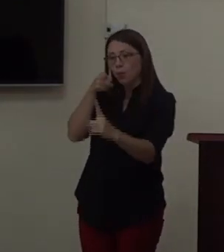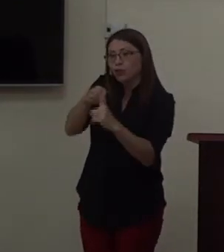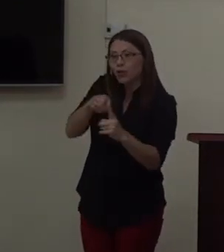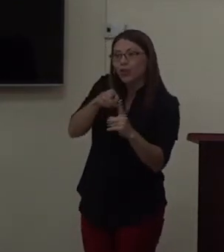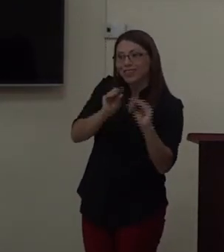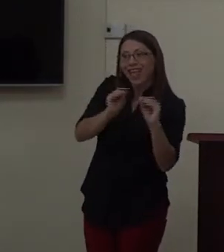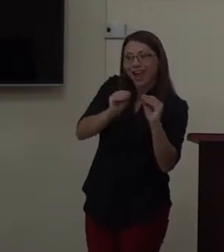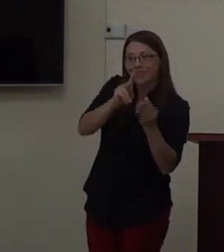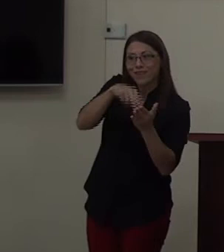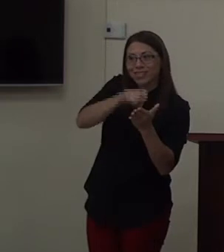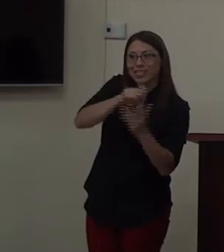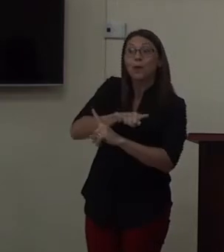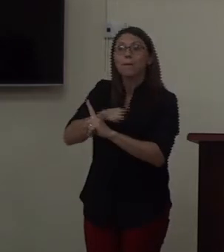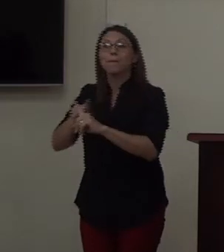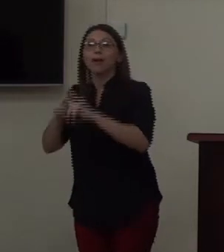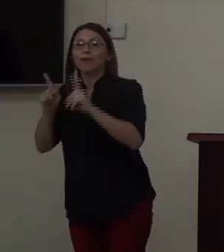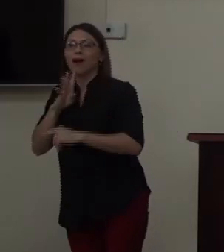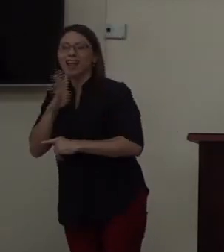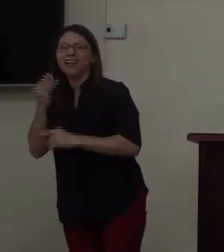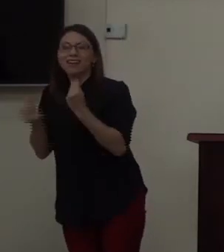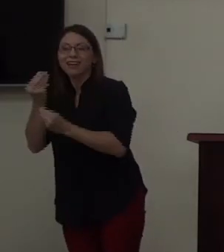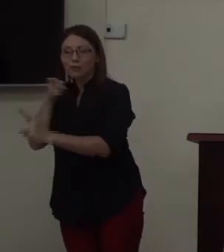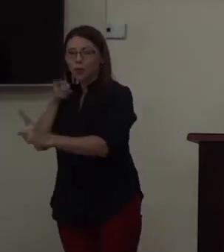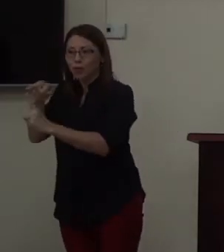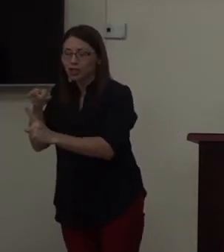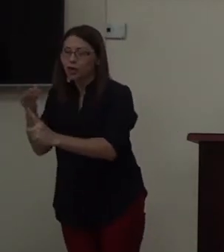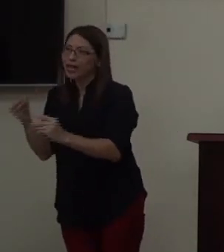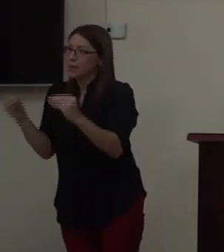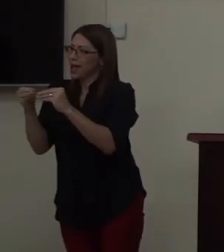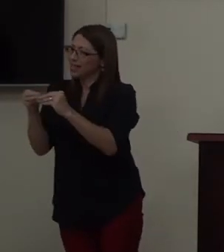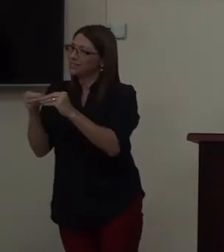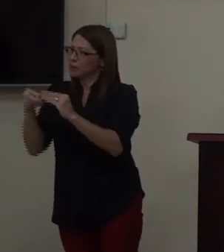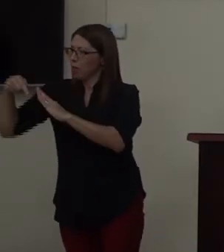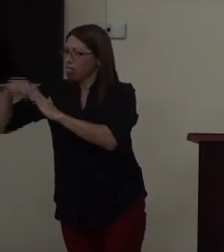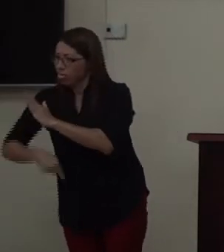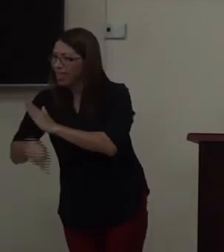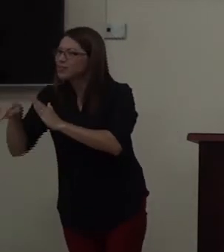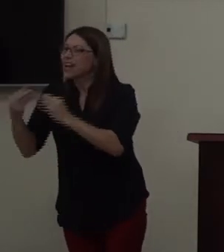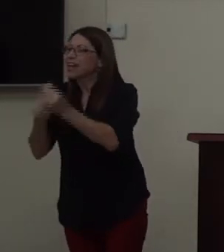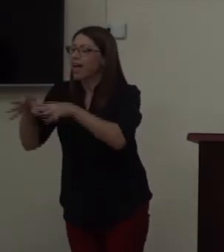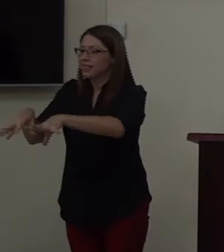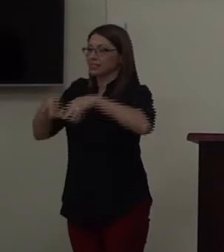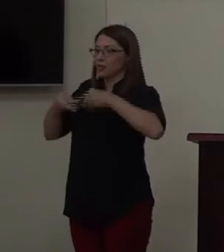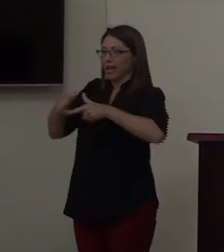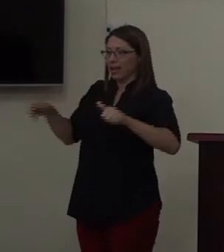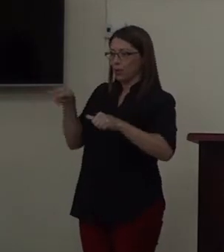pero hablar, ¿verdad?, eran propósitos de iban muchísimo más allá, ¿verdad?, eran de adquisición de la lengua.